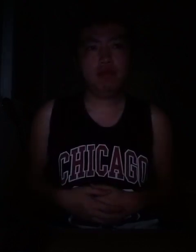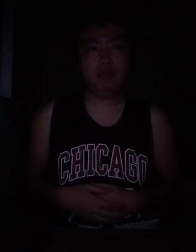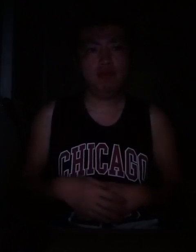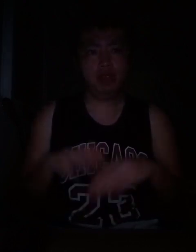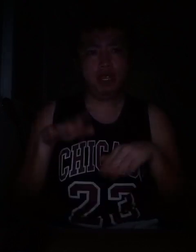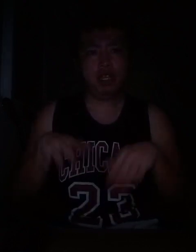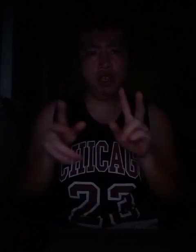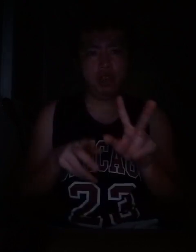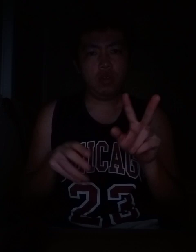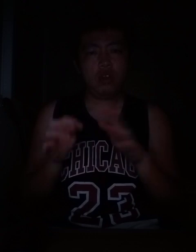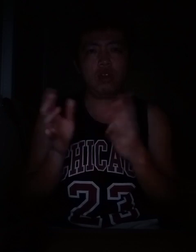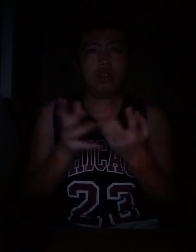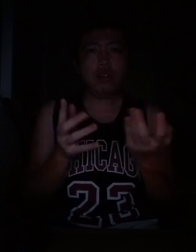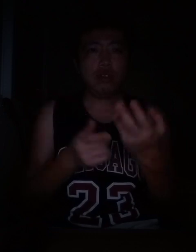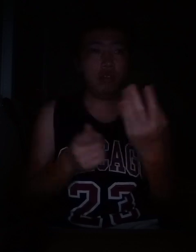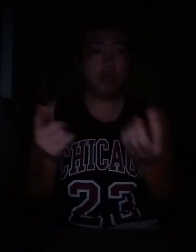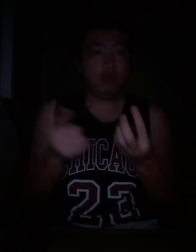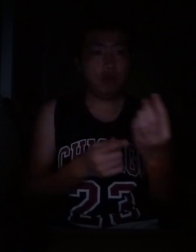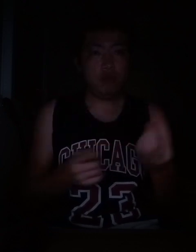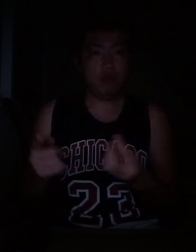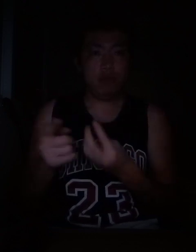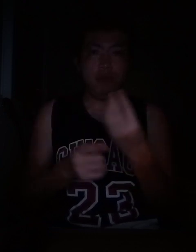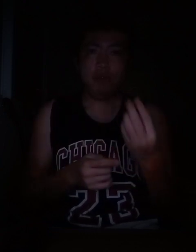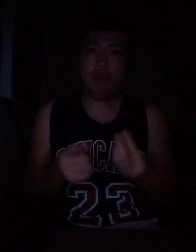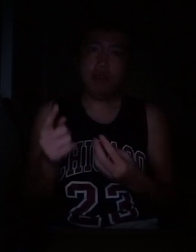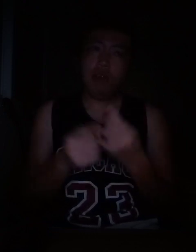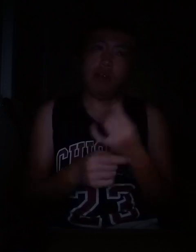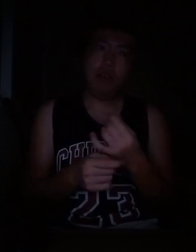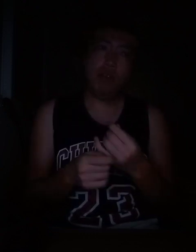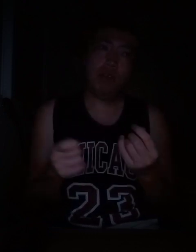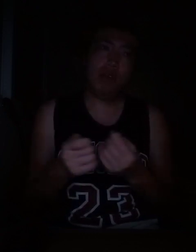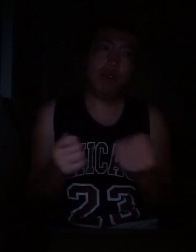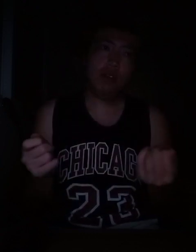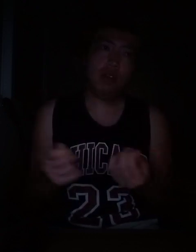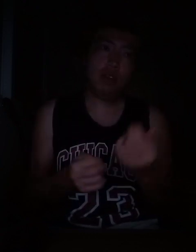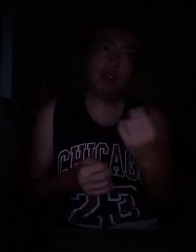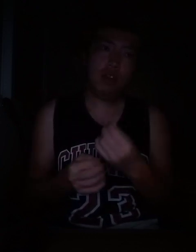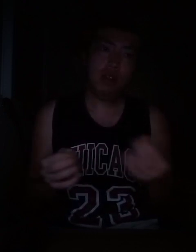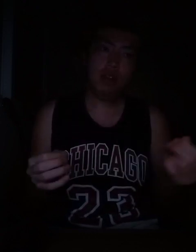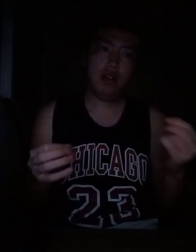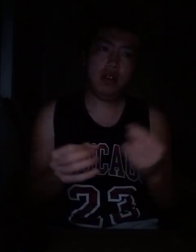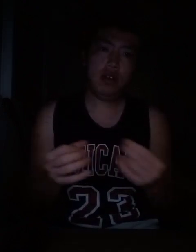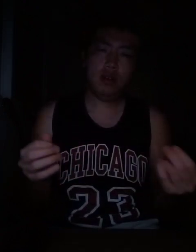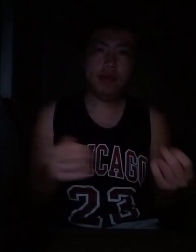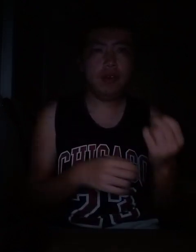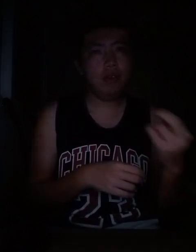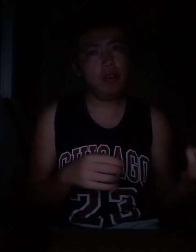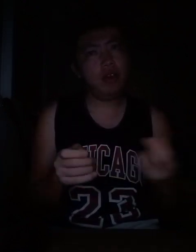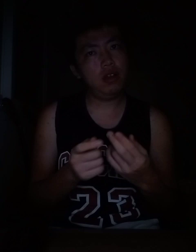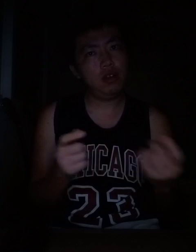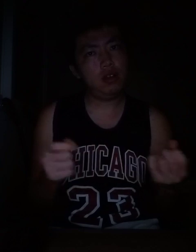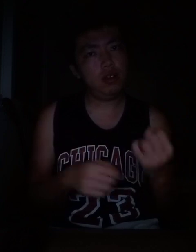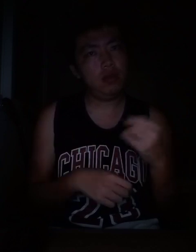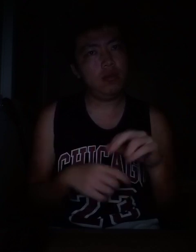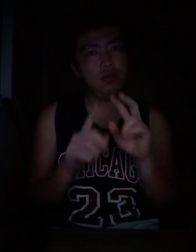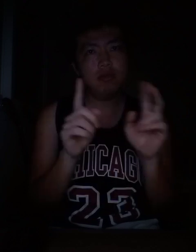지난 3월 치러진 전국 동시조합장 선거에서 조합원들에게 금품을 건넨 혐의로 제주시 수협조합장이